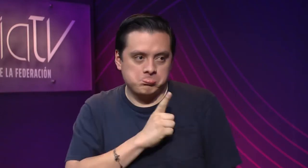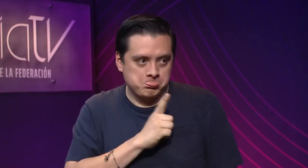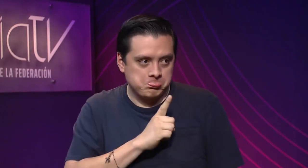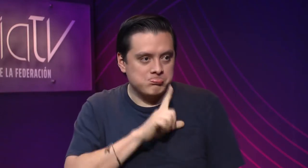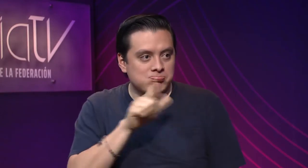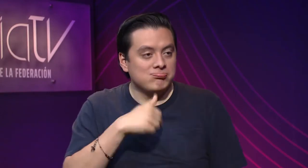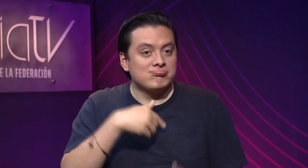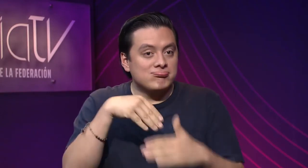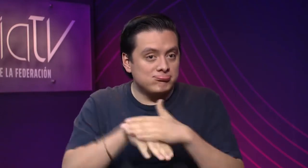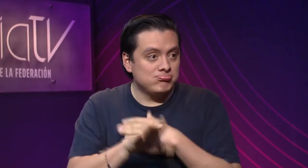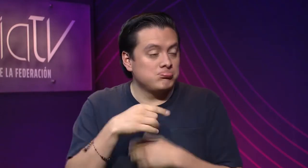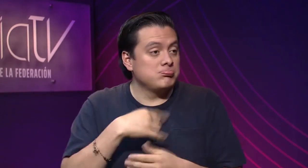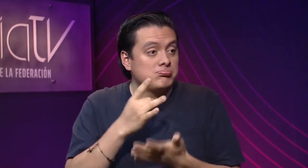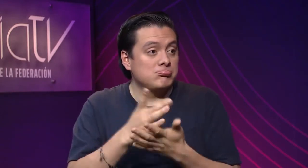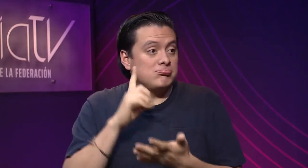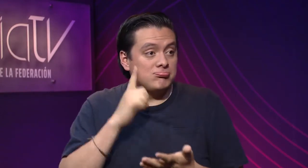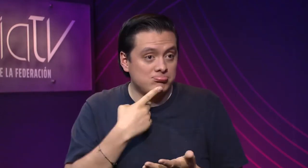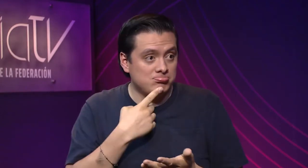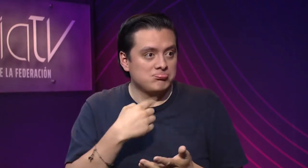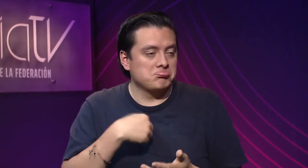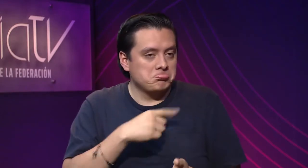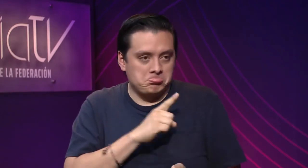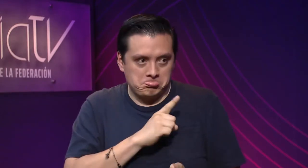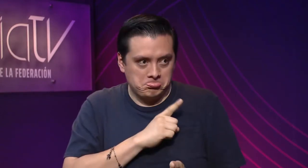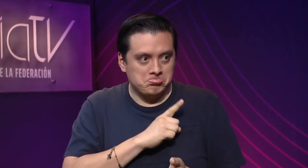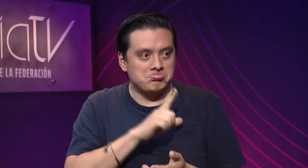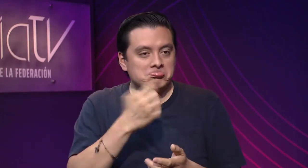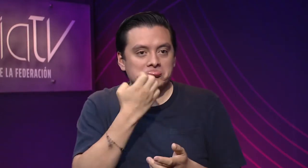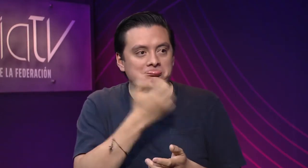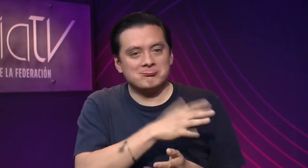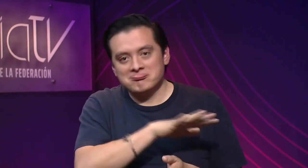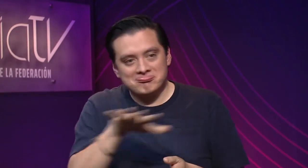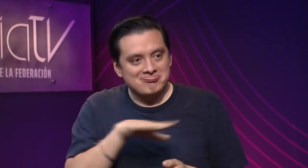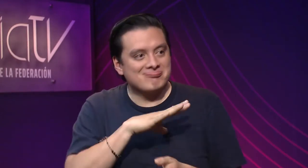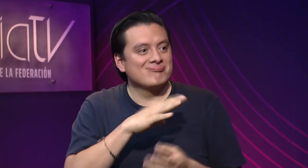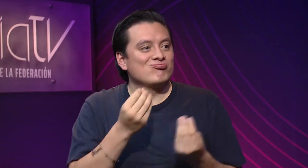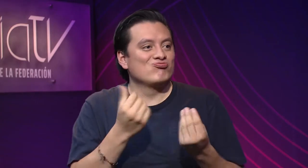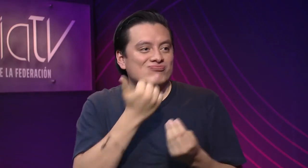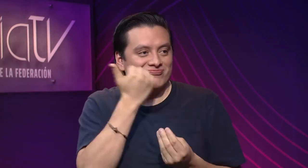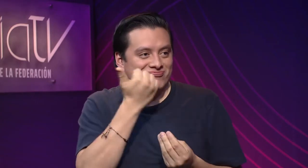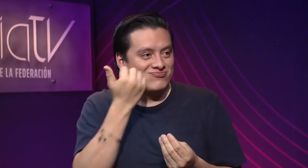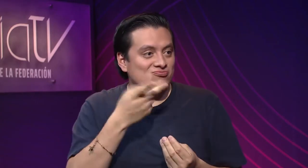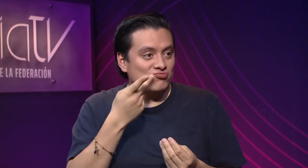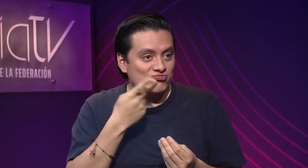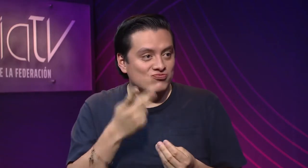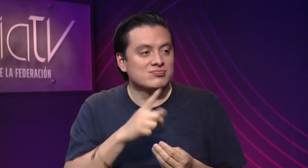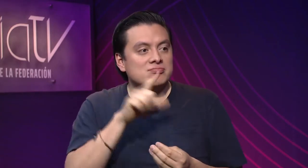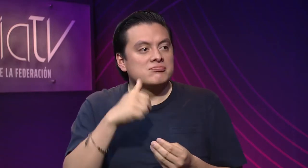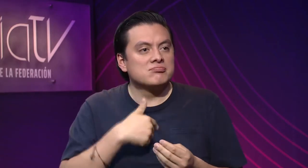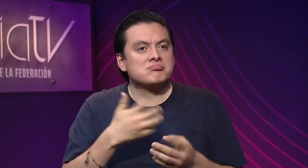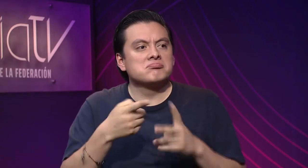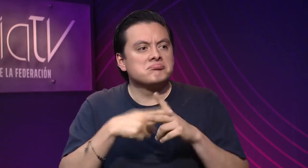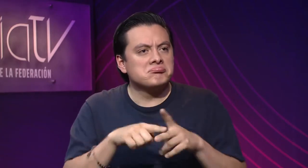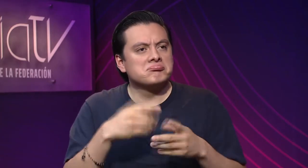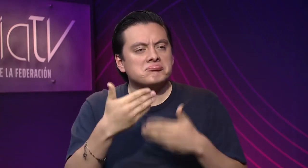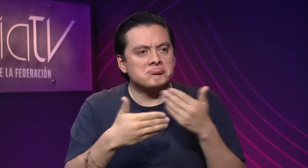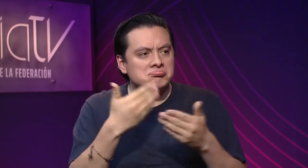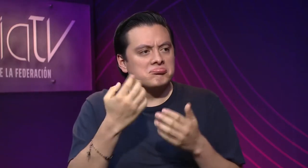bueno, empecé la maestría, era el único sordo, estaba ahí en el grupo, era un grupo bastante